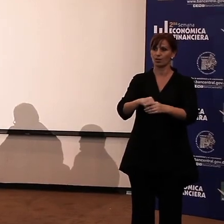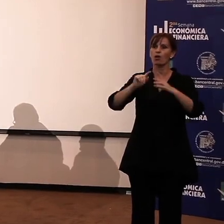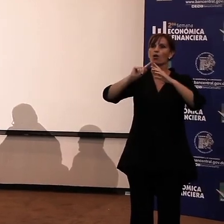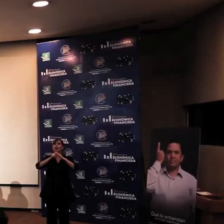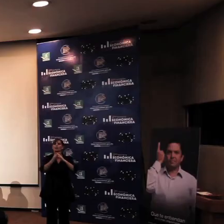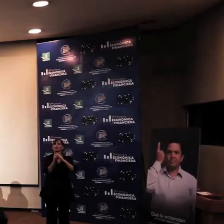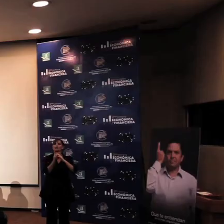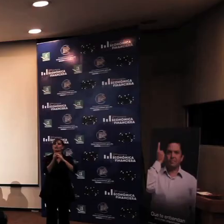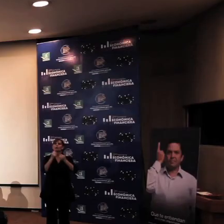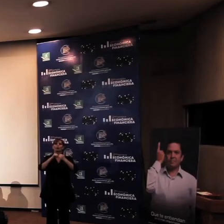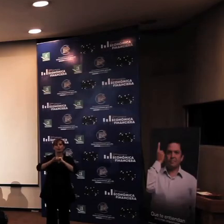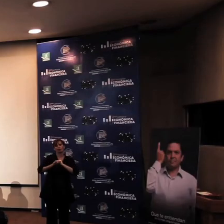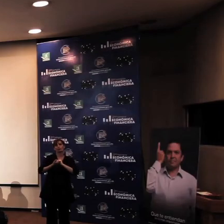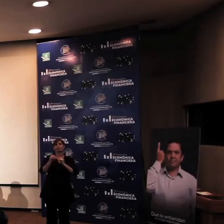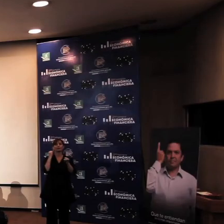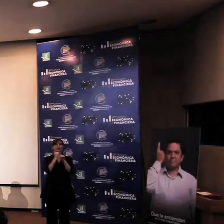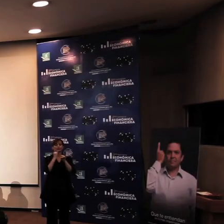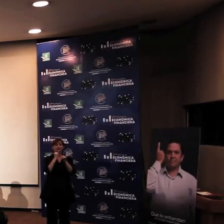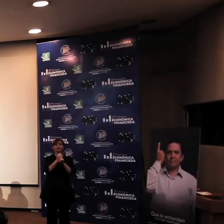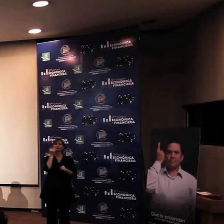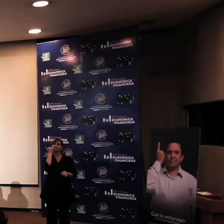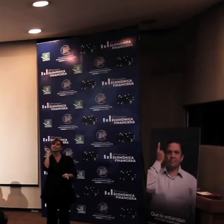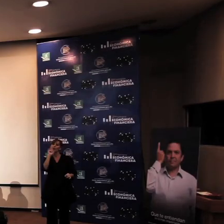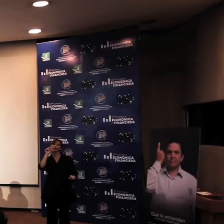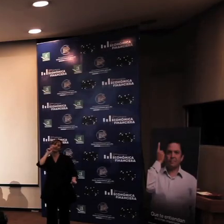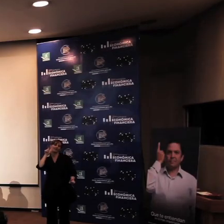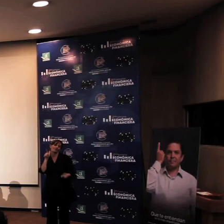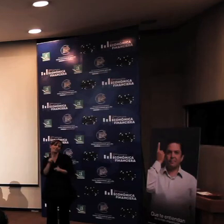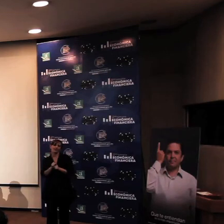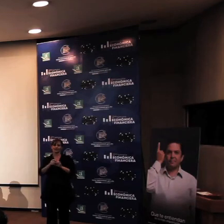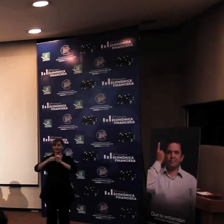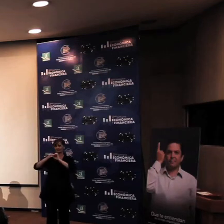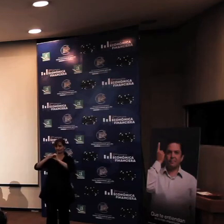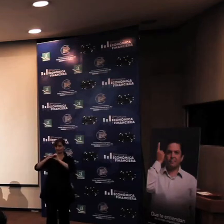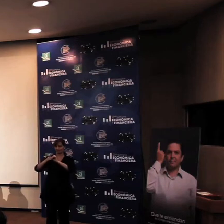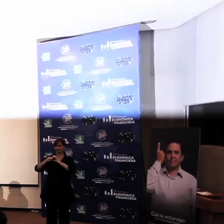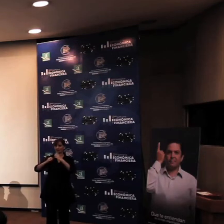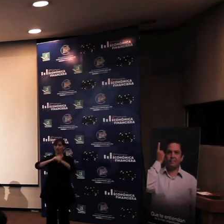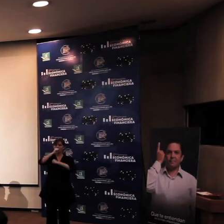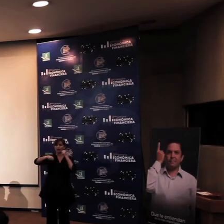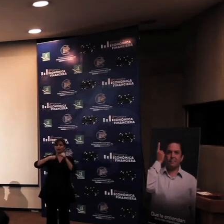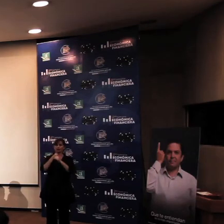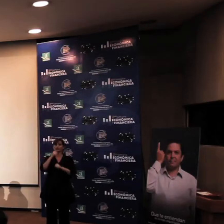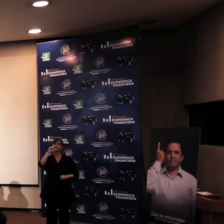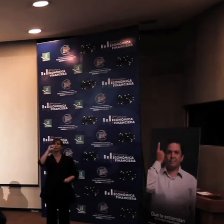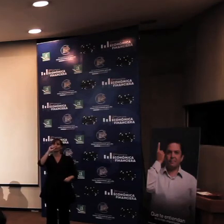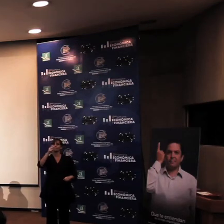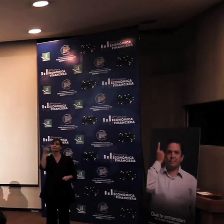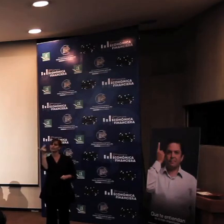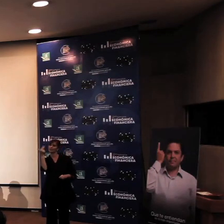Universidad APEC. A principios del año 2013 nos visitan varios